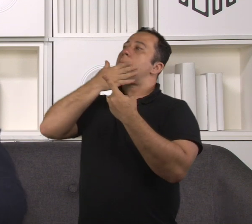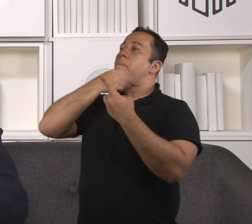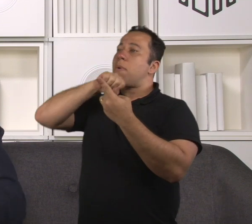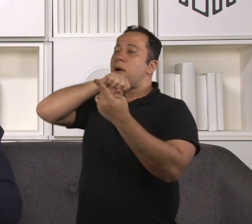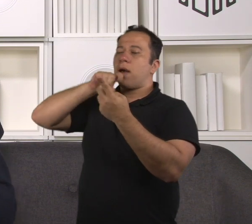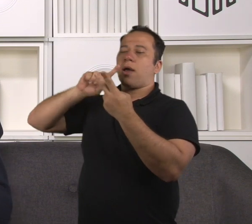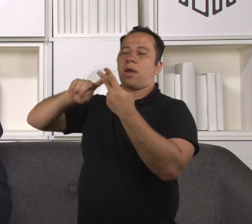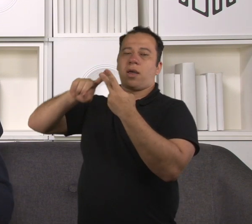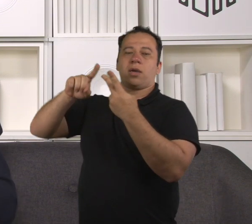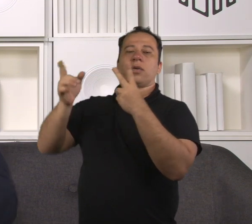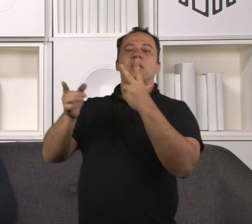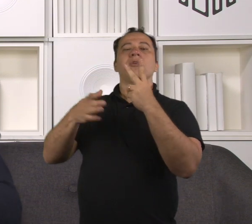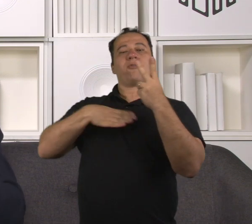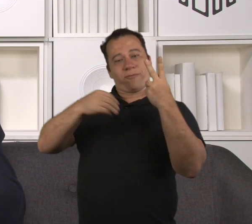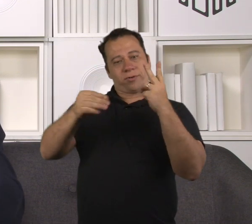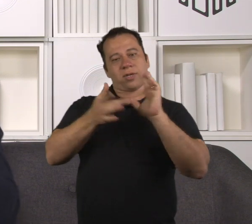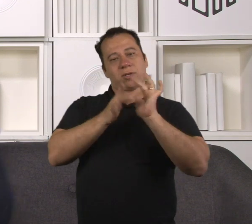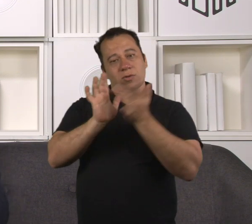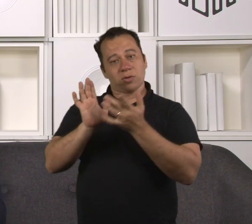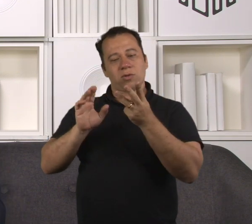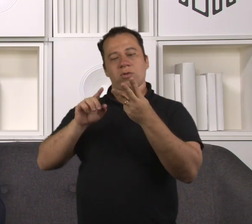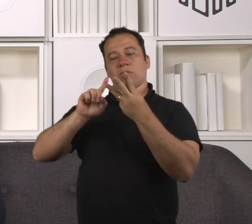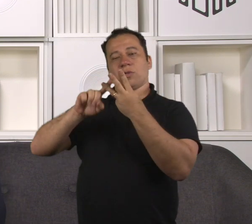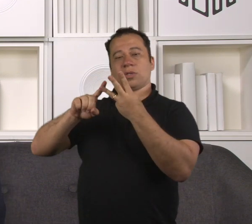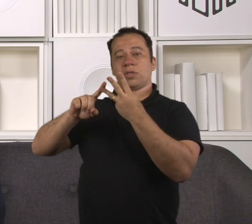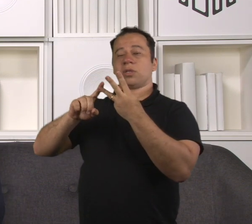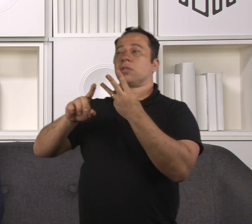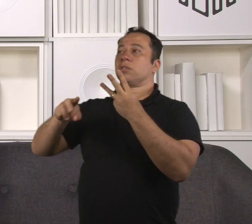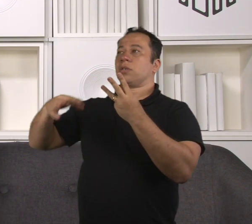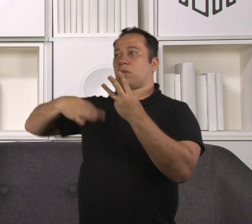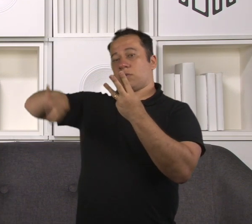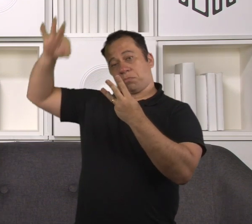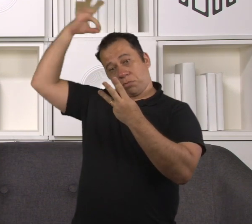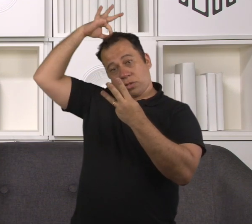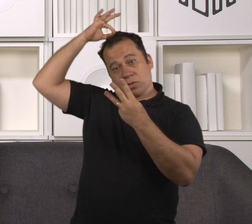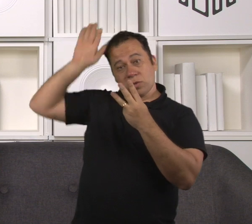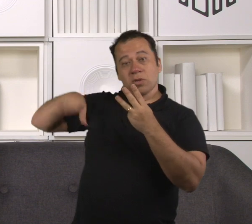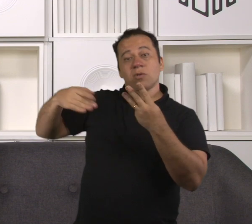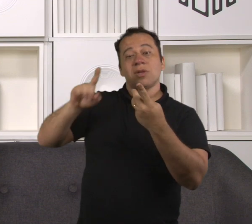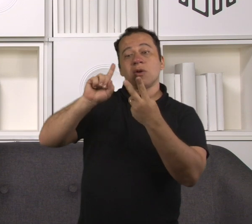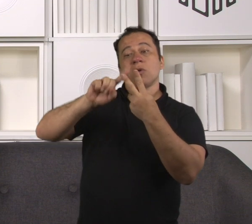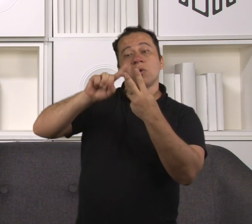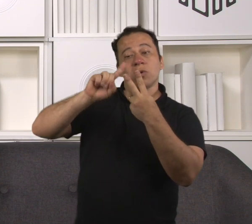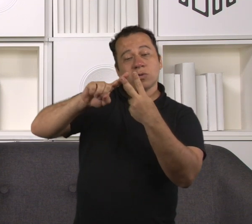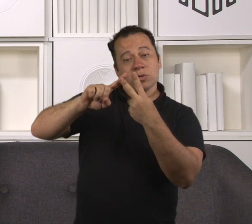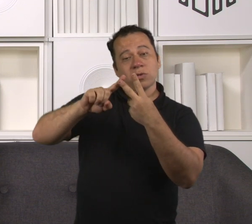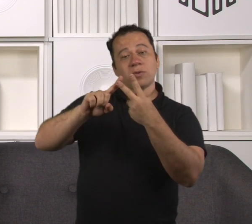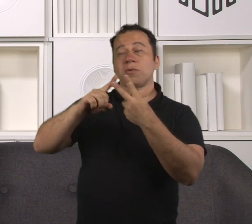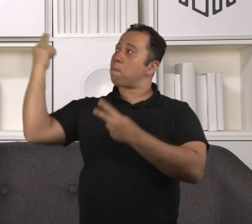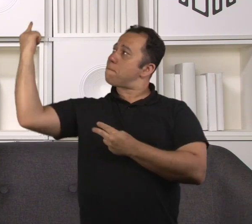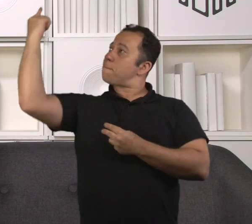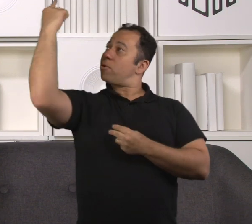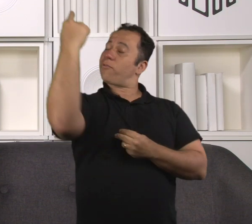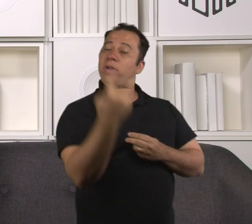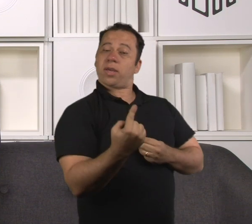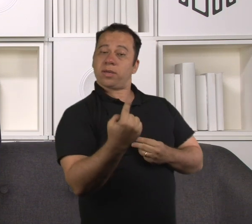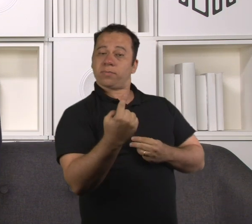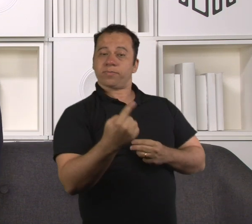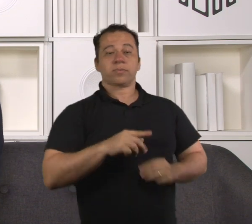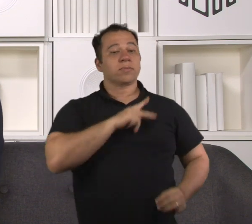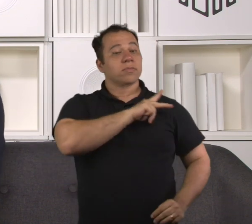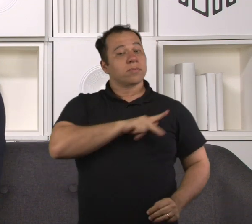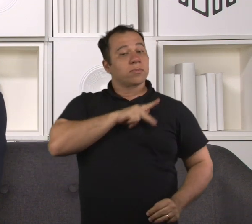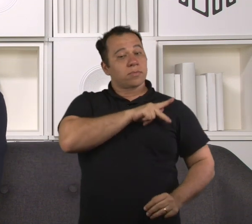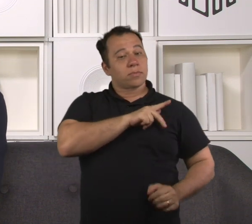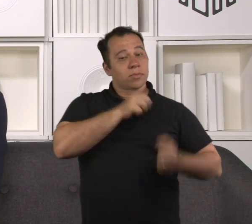mergulha e se faz a nossa imagem e a nossa semelhança. E é isso que o apóstolo Paulo diz em Filipenses capítulo 2,